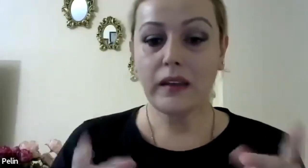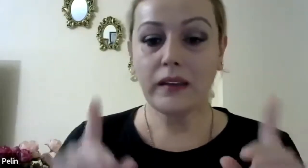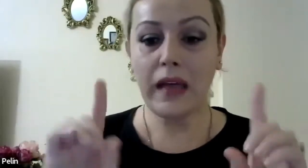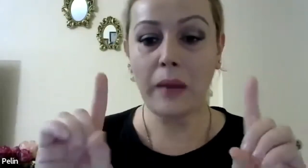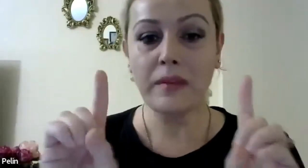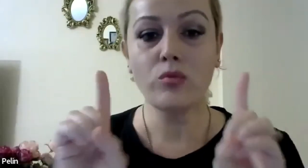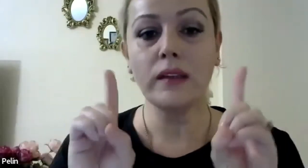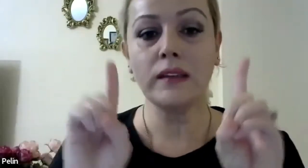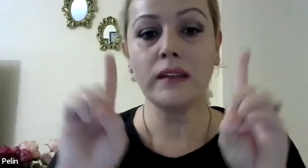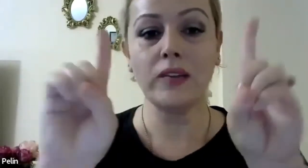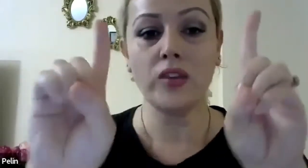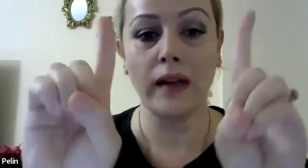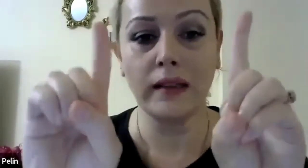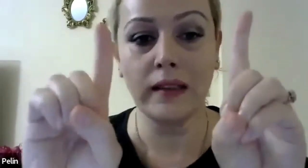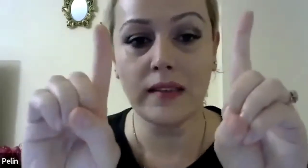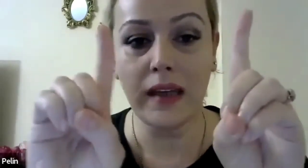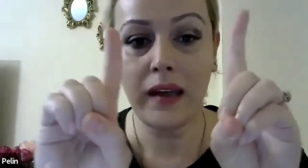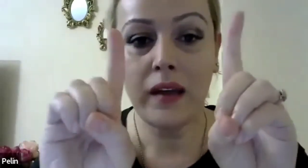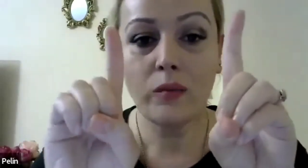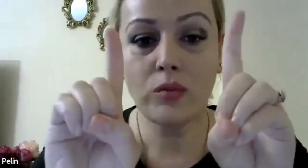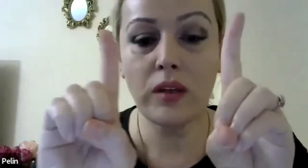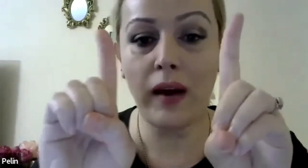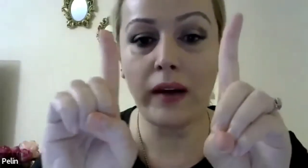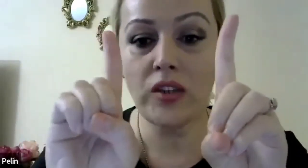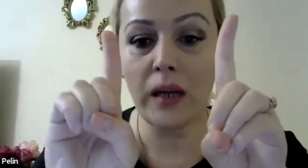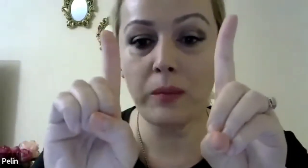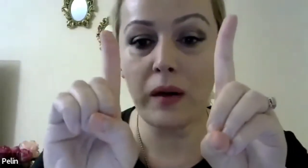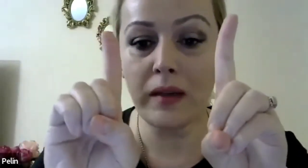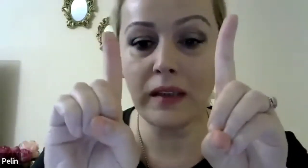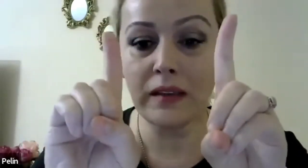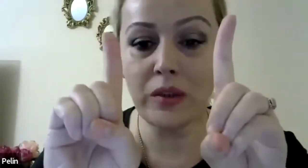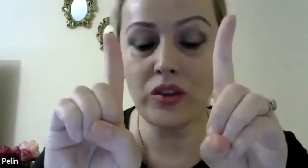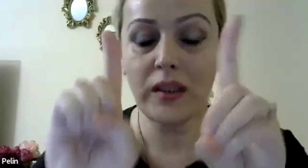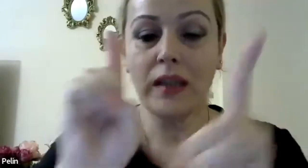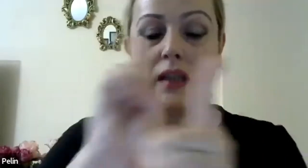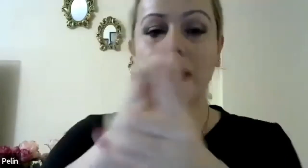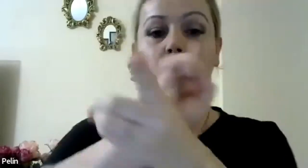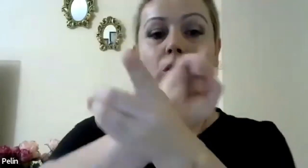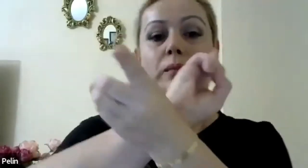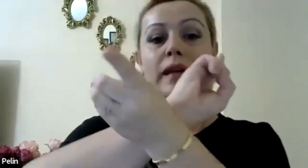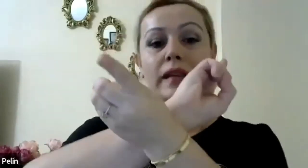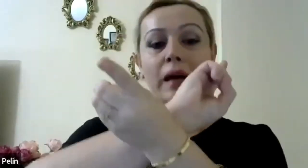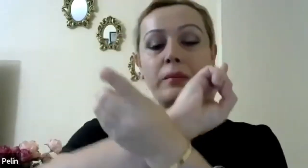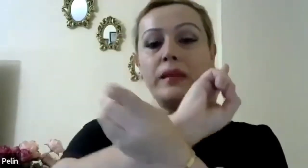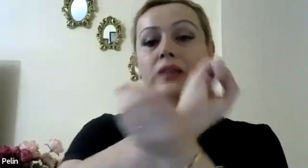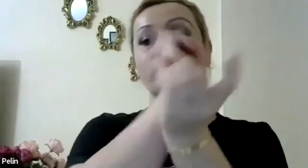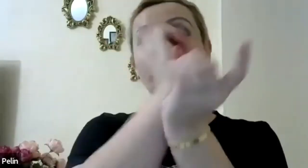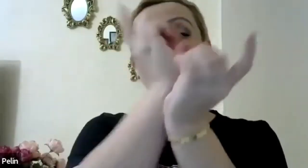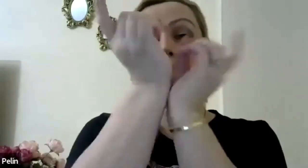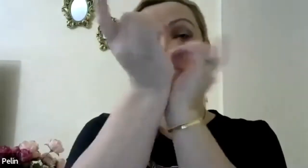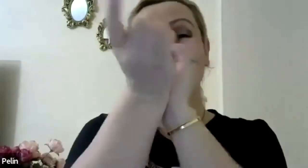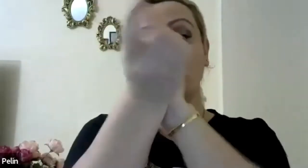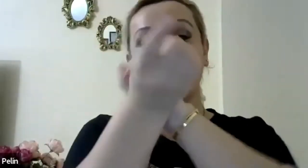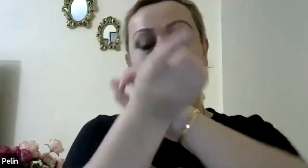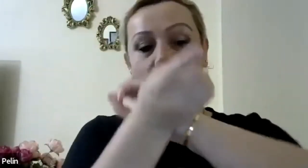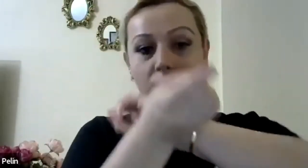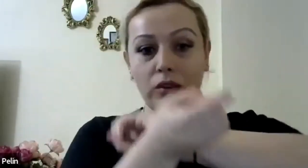Diğer bir soyadın ne işareti ise bu sefer işaret parmaklarım açık. Yine böyle bilekten birleştiriyorum. Yana doğru